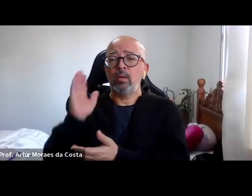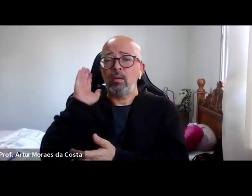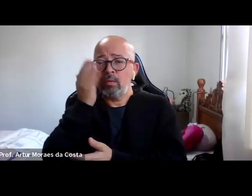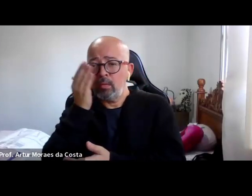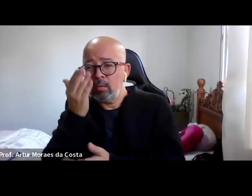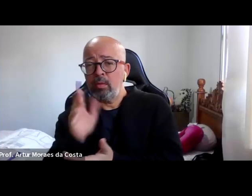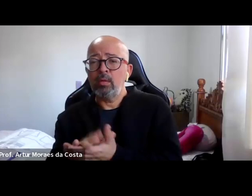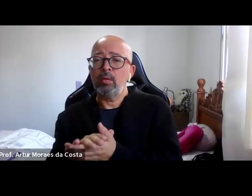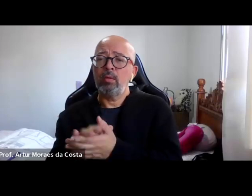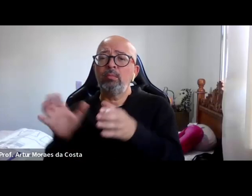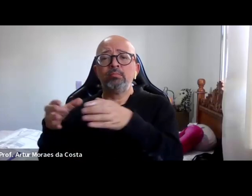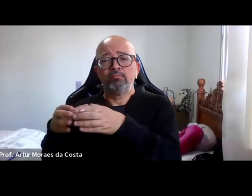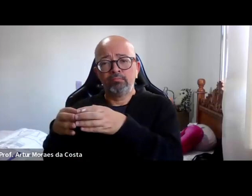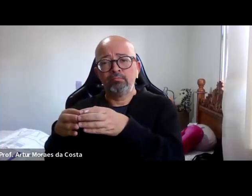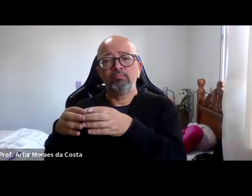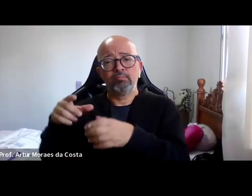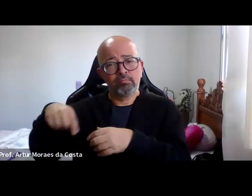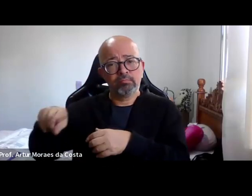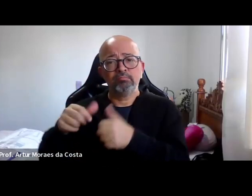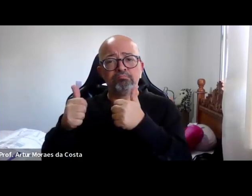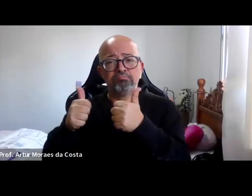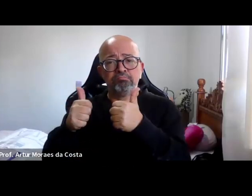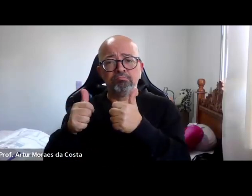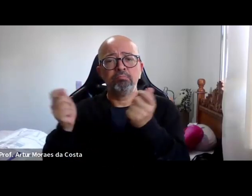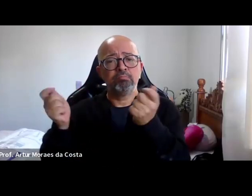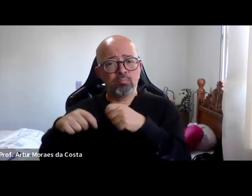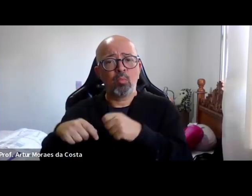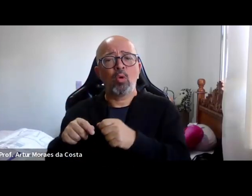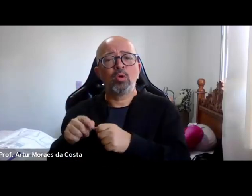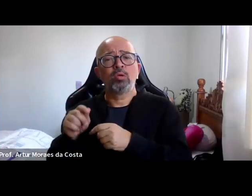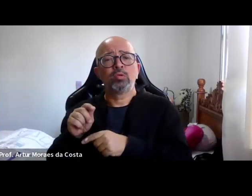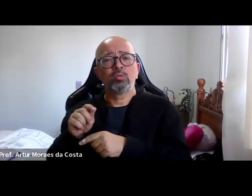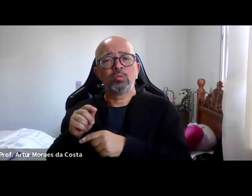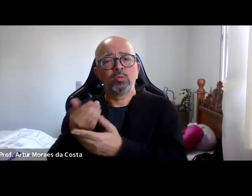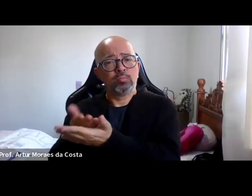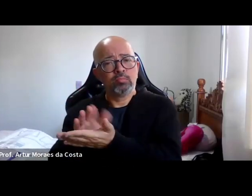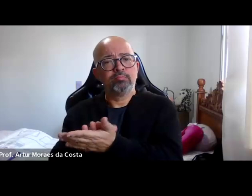con sus familiares y amigos con el mundo que no pueden ver y oír como lo hacemos